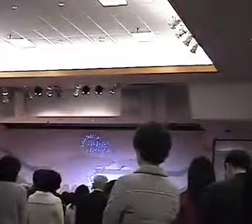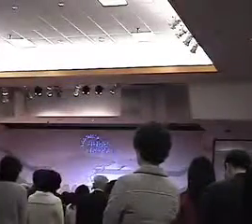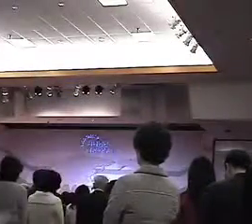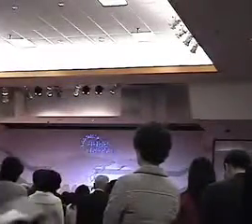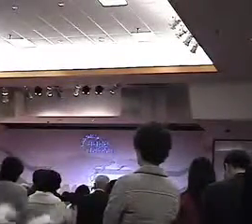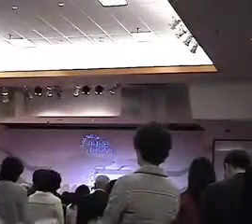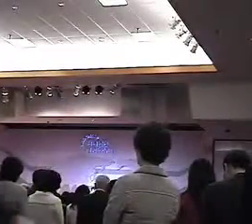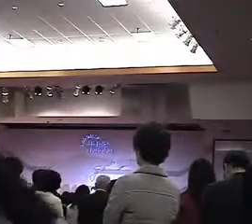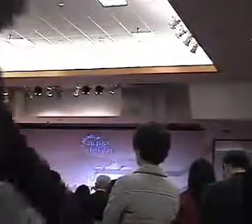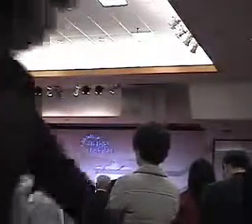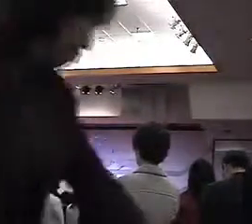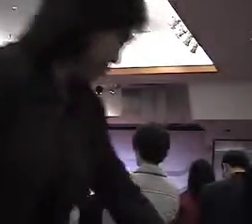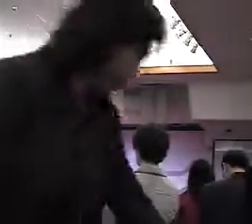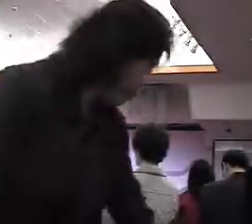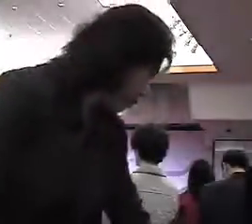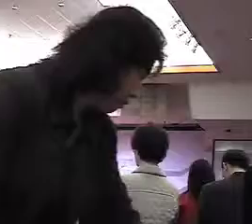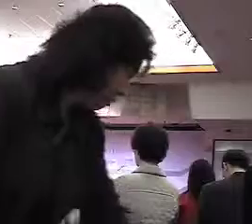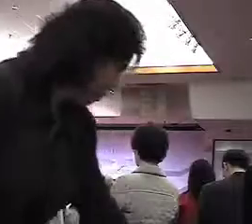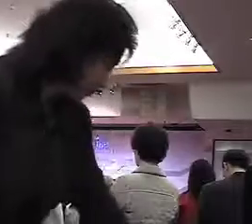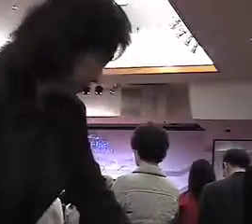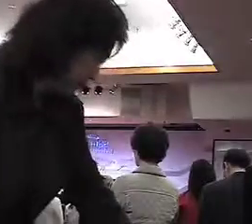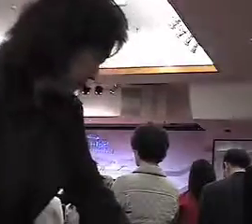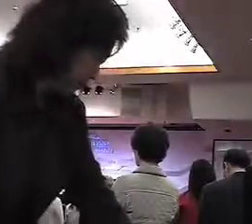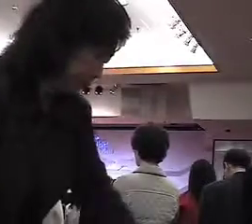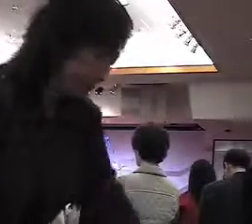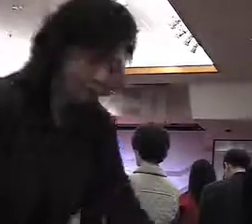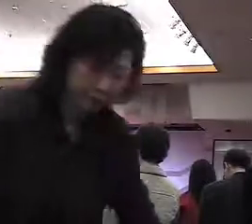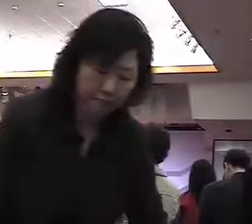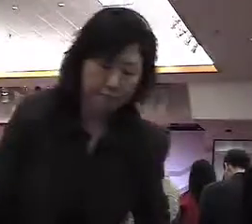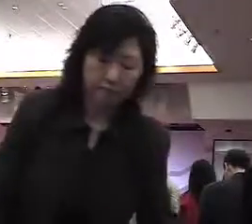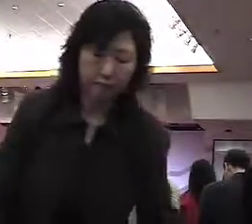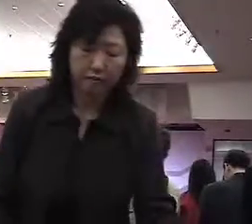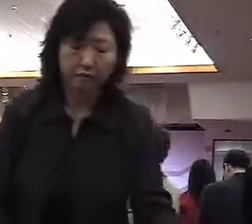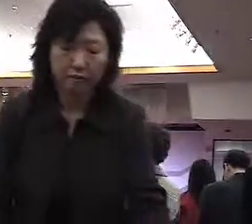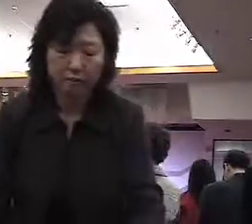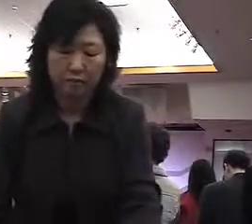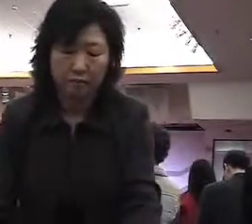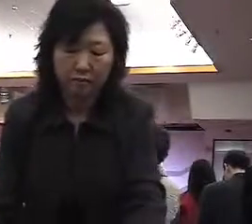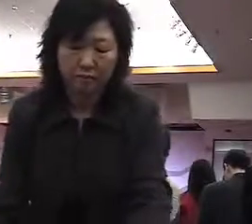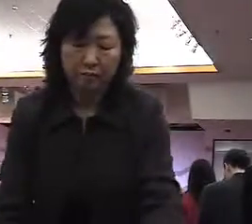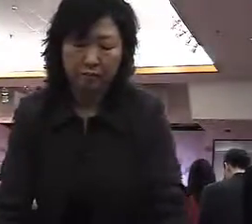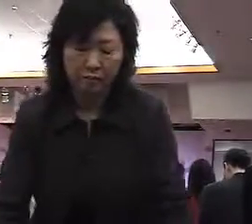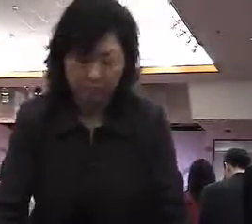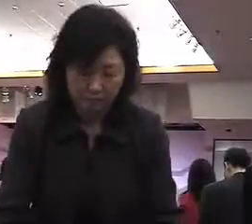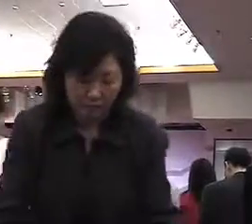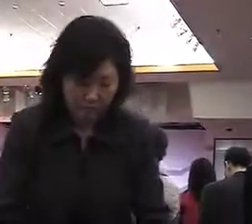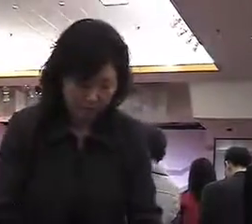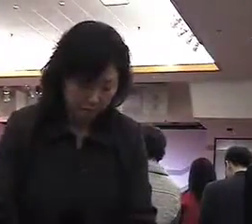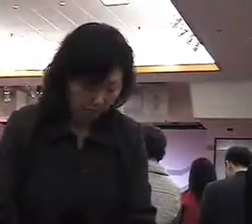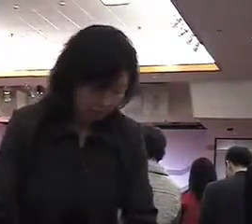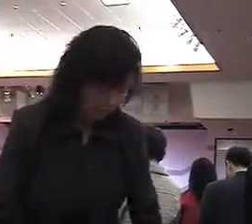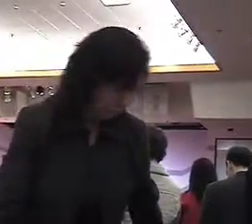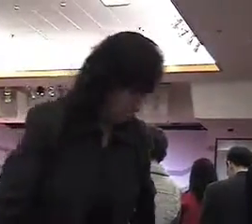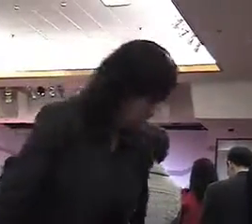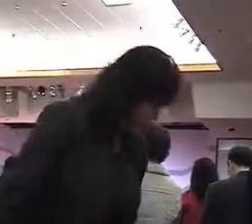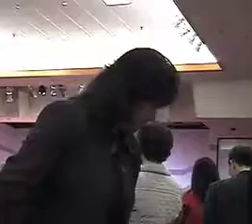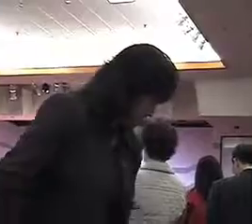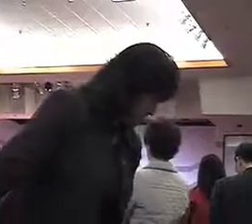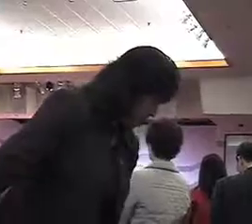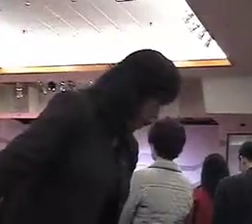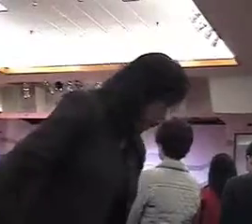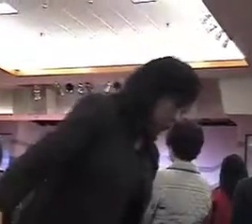충만히 영광 받으시는 예배 되게 하여 주시옵소서. 주의 임재와 능력으로 새롭게 되는 시간 되게 하여 주시옵소서. 이재한 목사님의